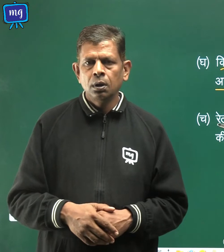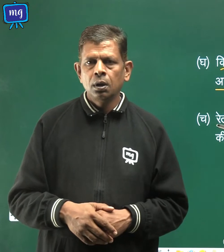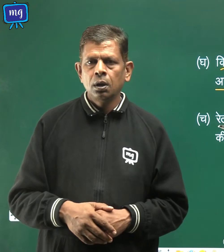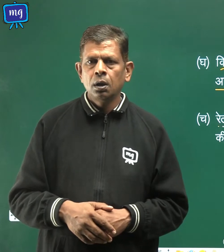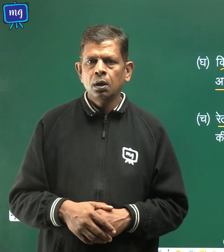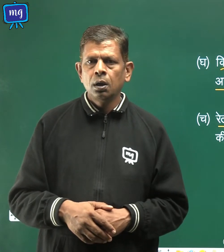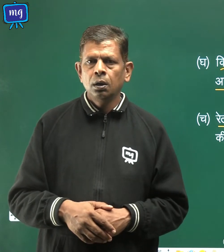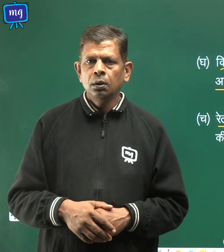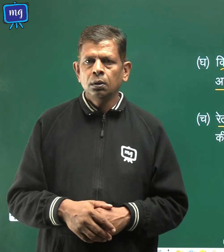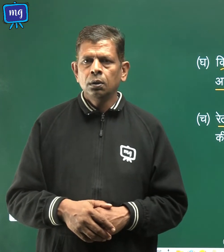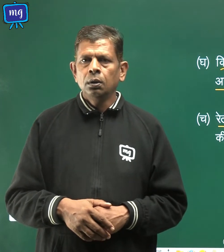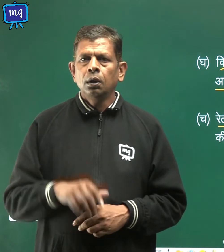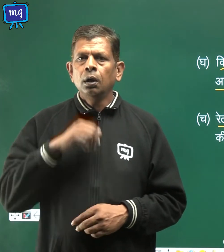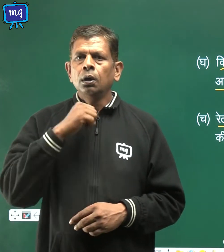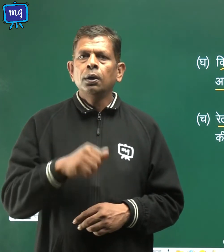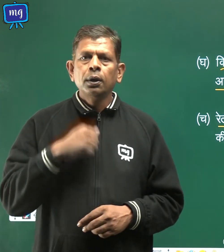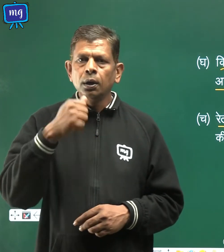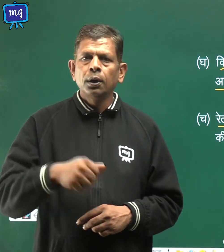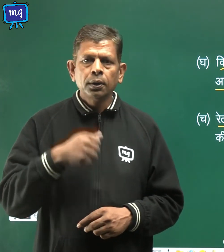रेलगाड़ी की चाल